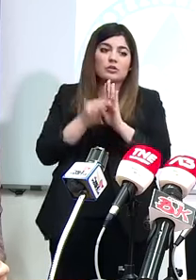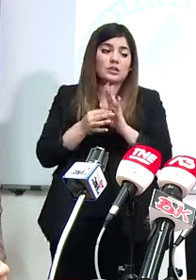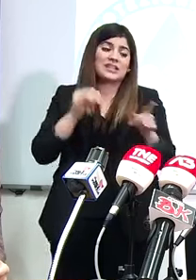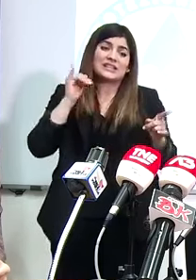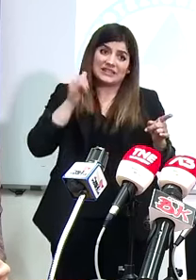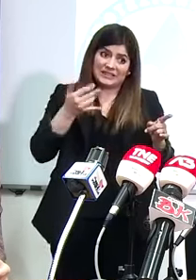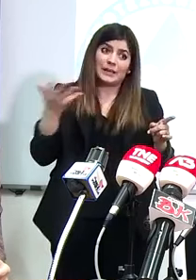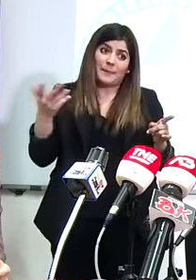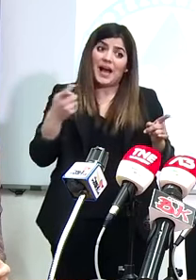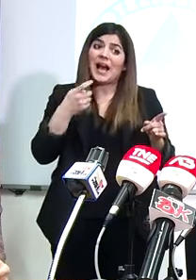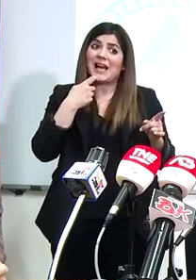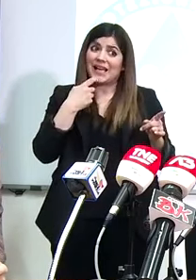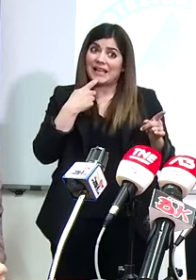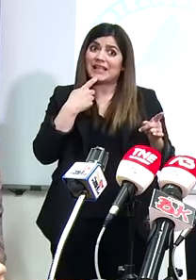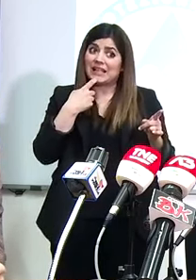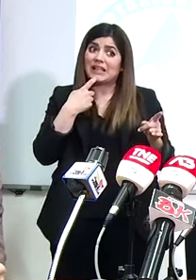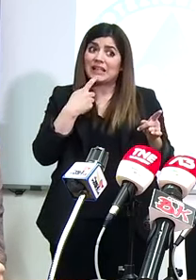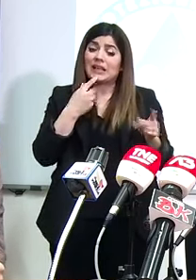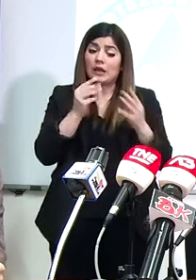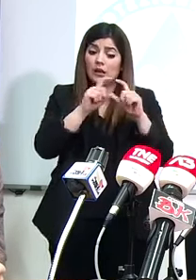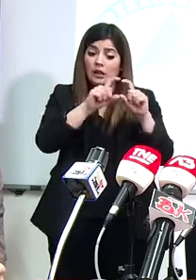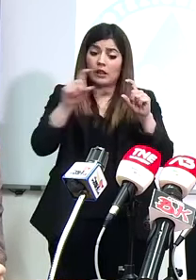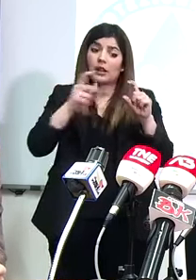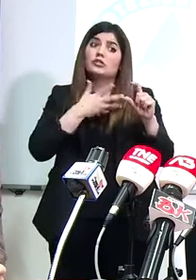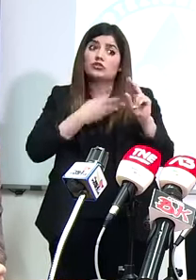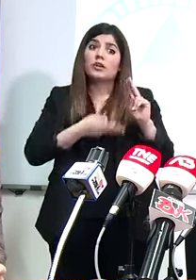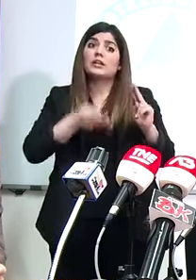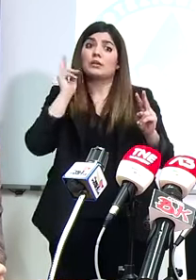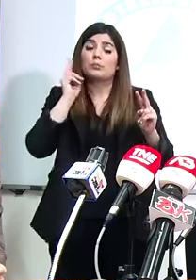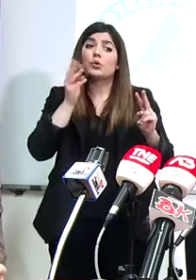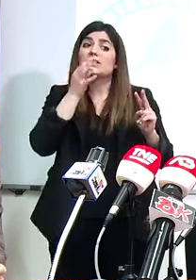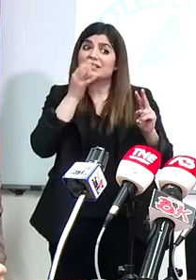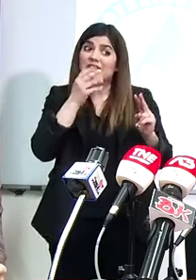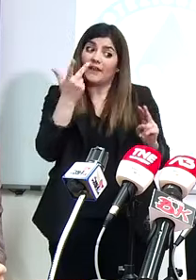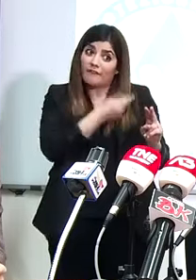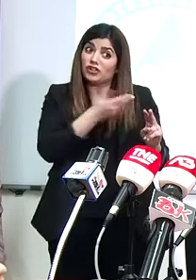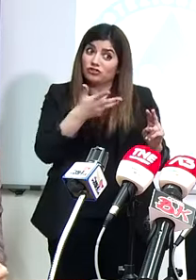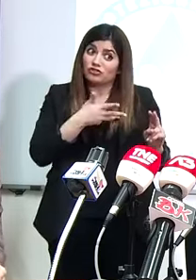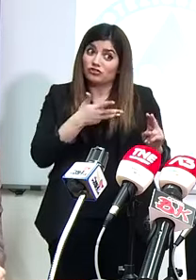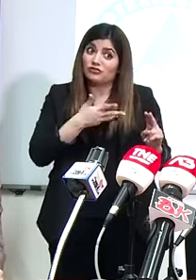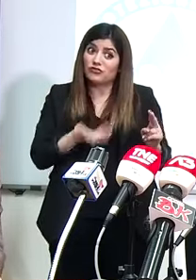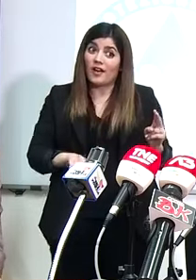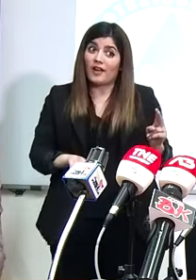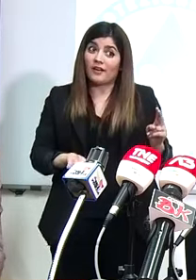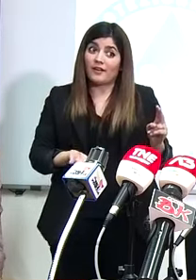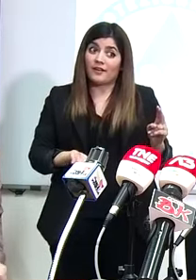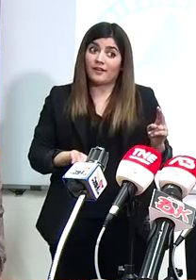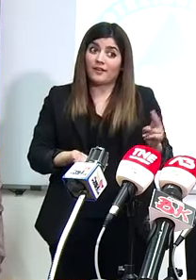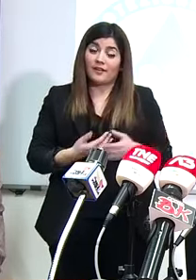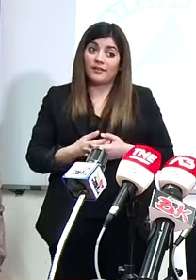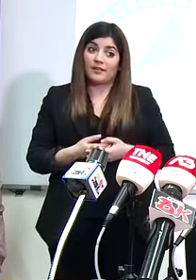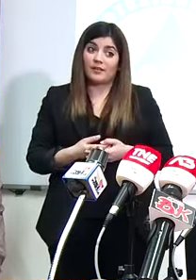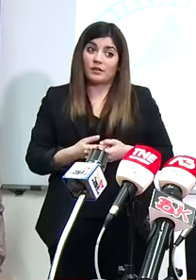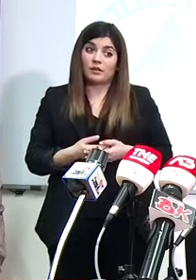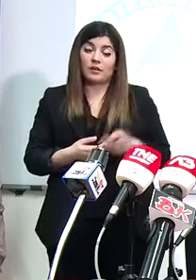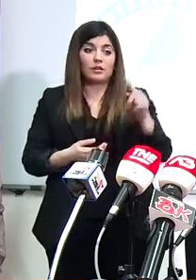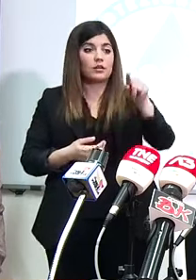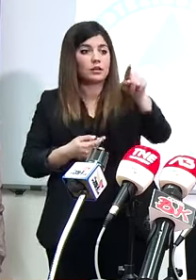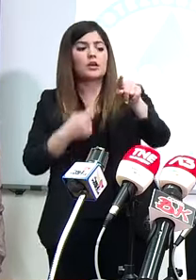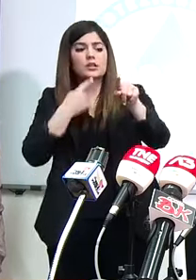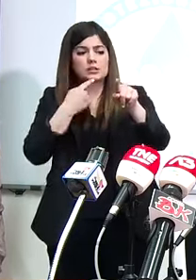di piena di noi certo in proporzione quindi vuol dire che vaccini ce ne erano o no questo l'ha ammesso anche lui avevo